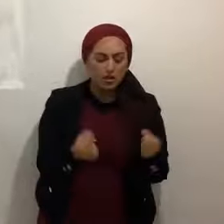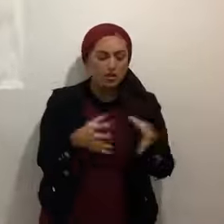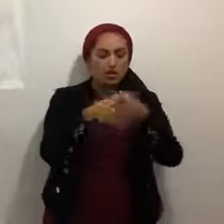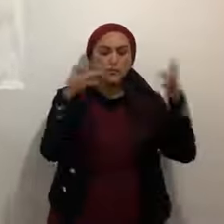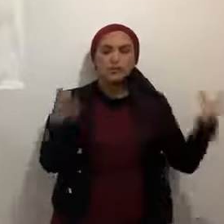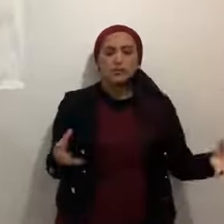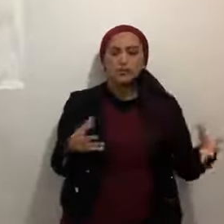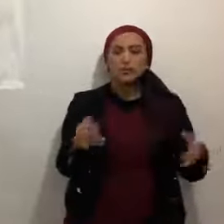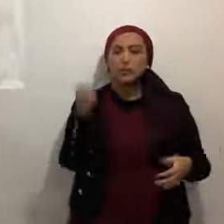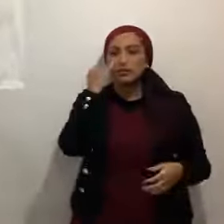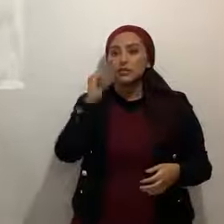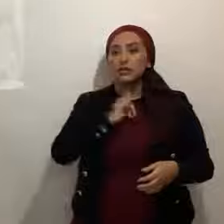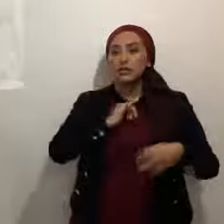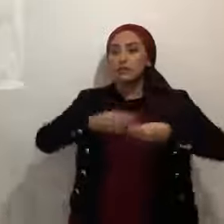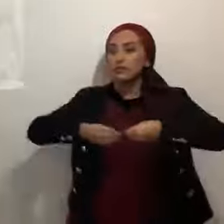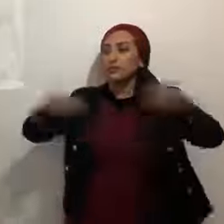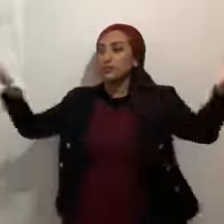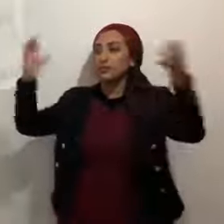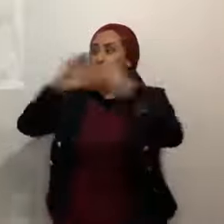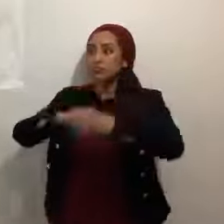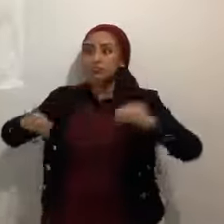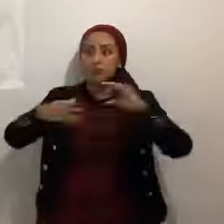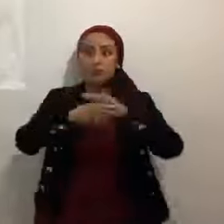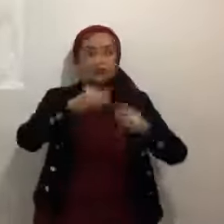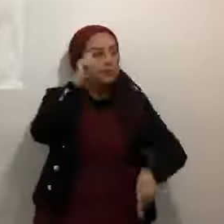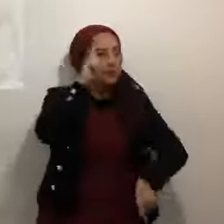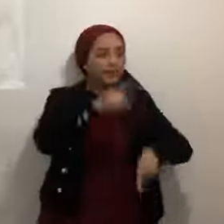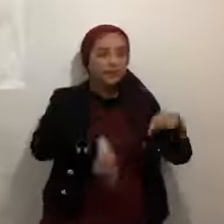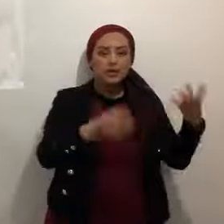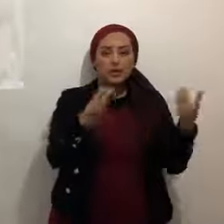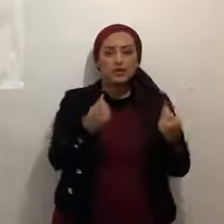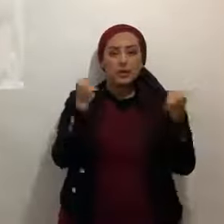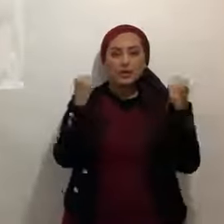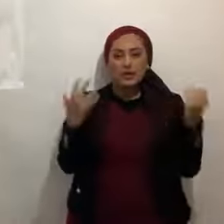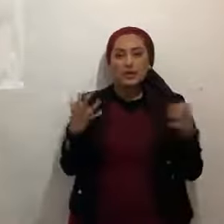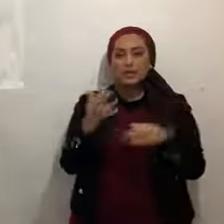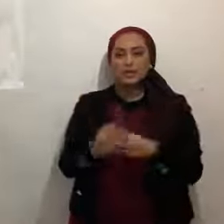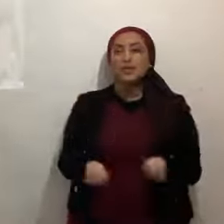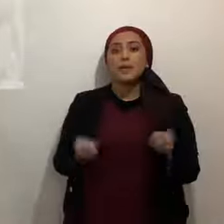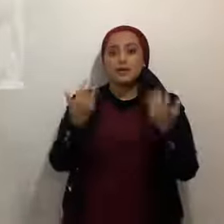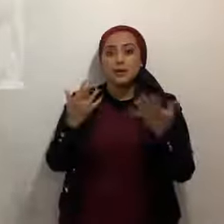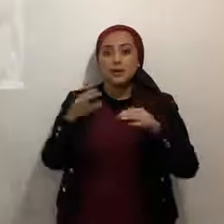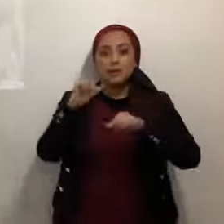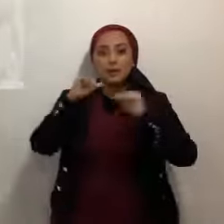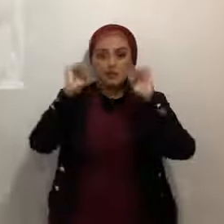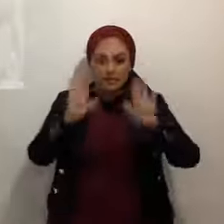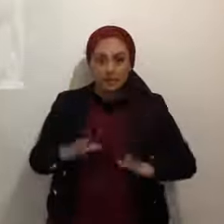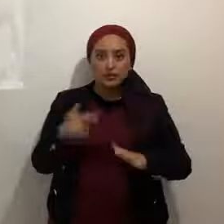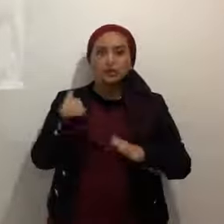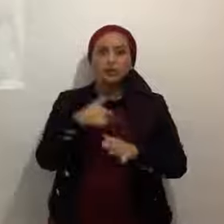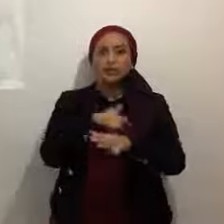Si yo anunciare y hablar de ellos, no pueden ser enumerados. ¡Aleluya! ¿Cuántas bendiciones hemos recibido en esta semana?